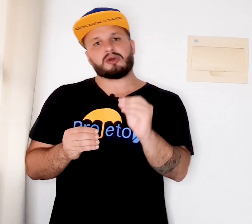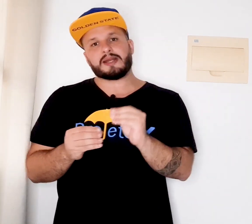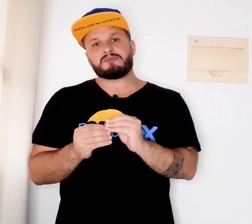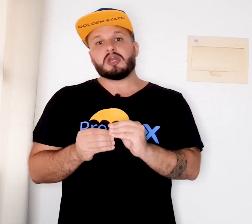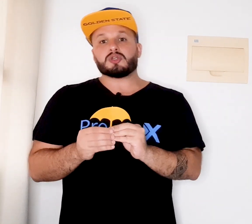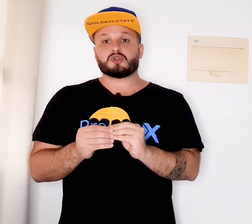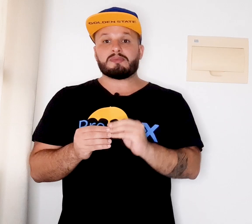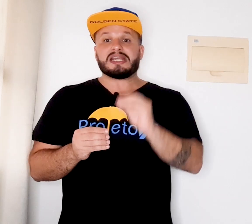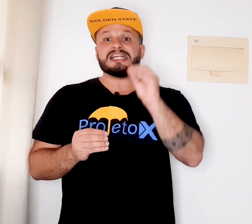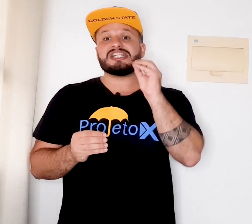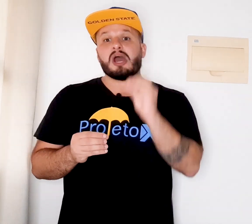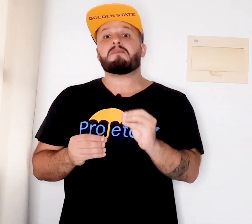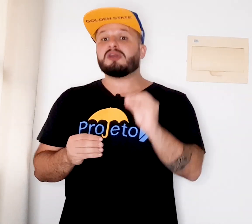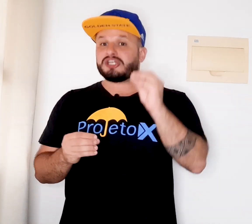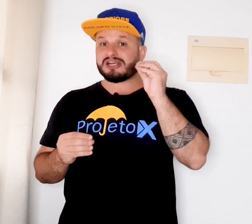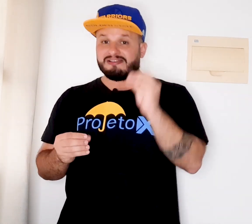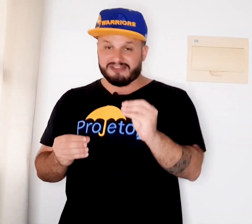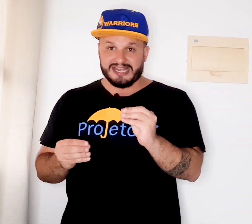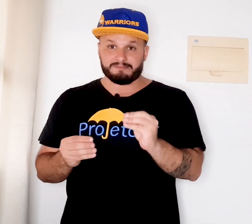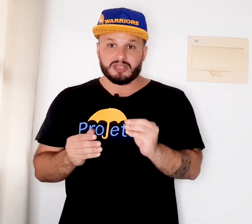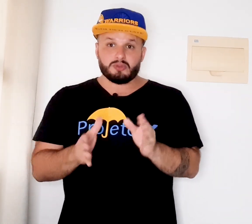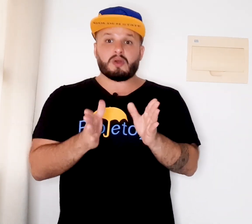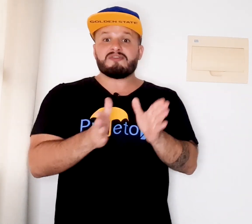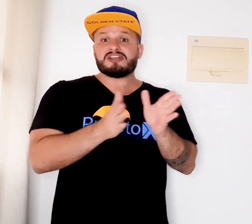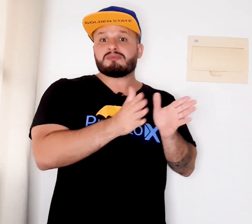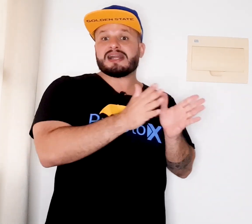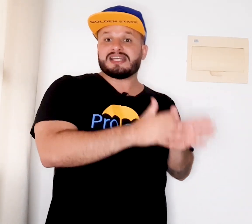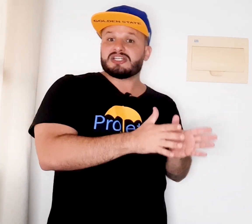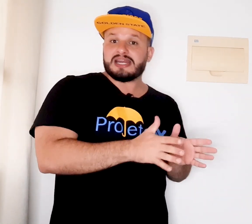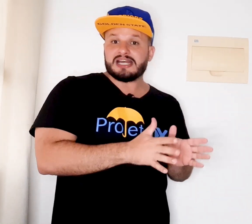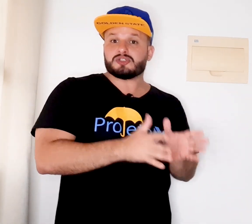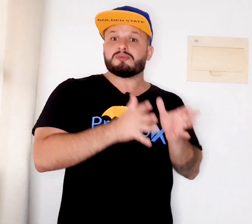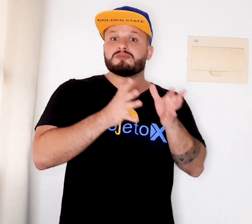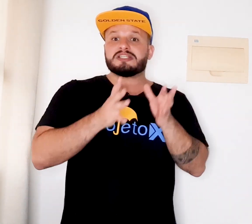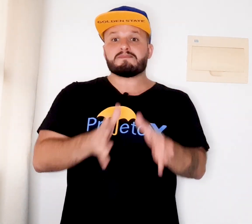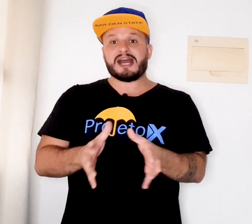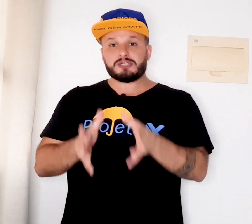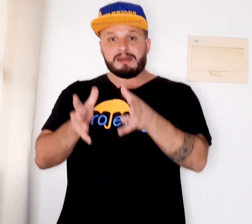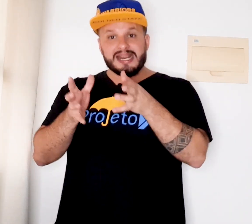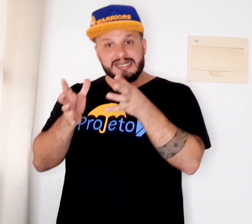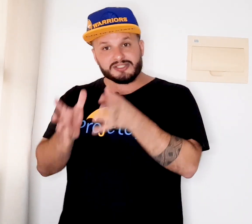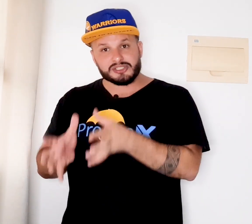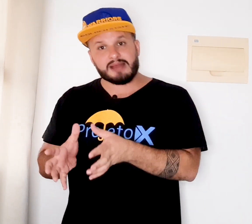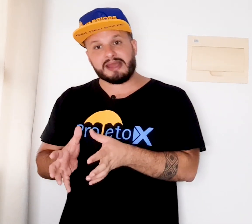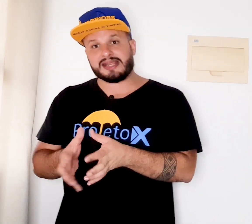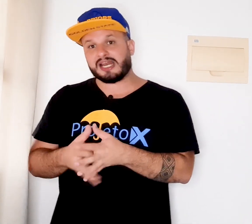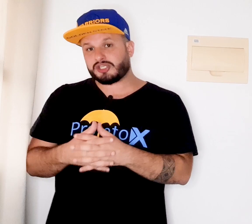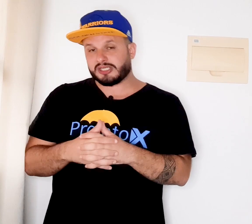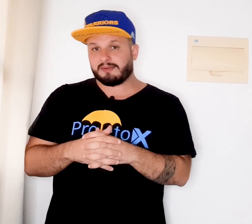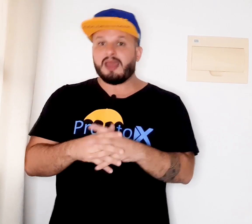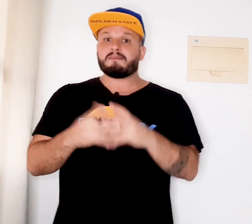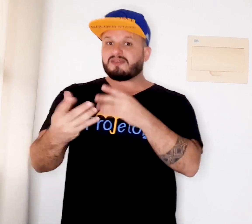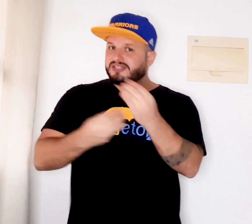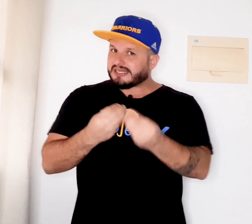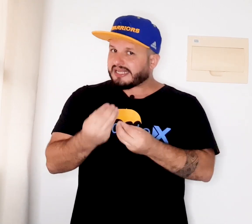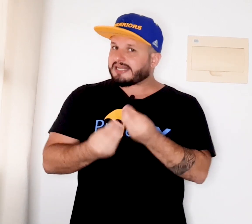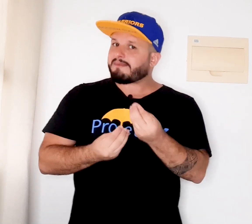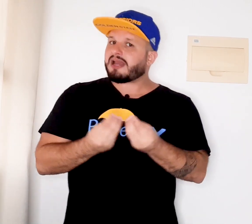Bonner sobre geopolítica Vera, no qual ele faz uma grande análise sobre os principais países da América Latina, para você entender